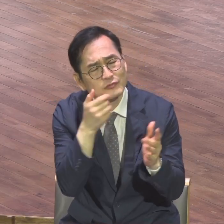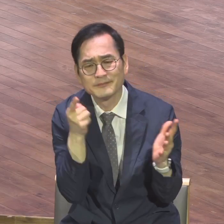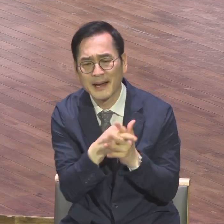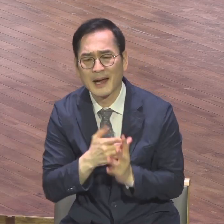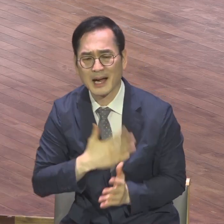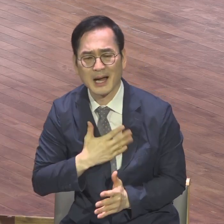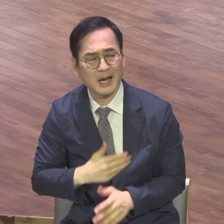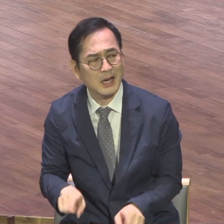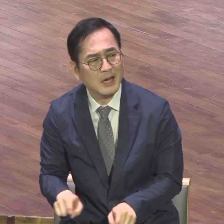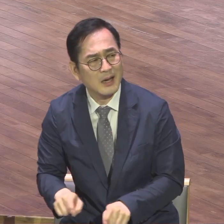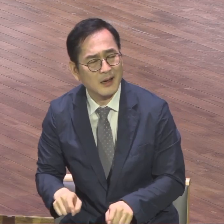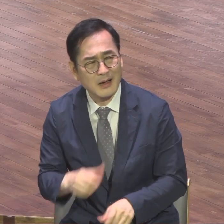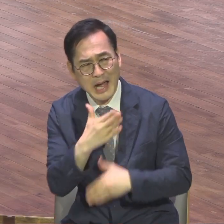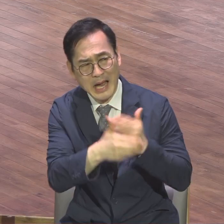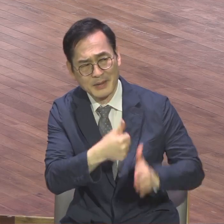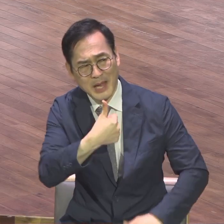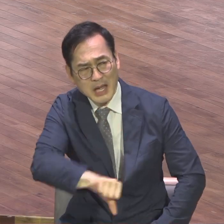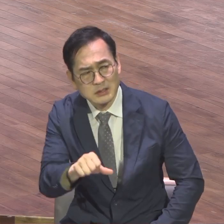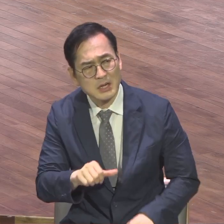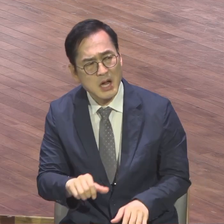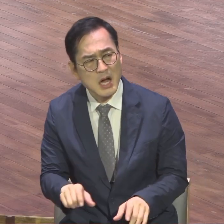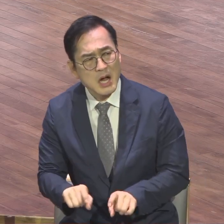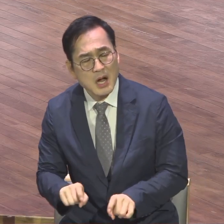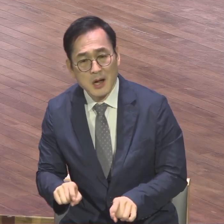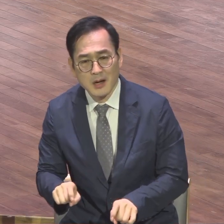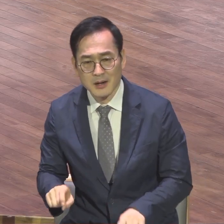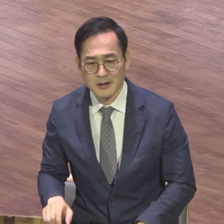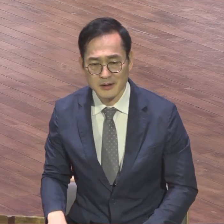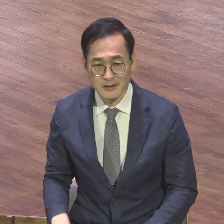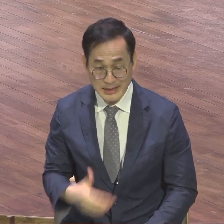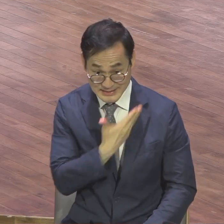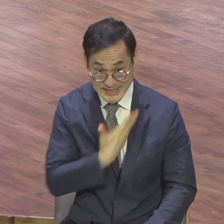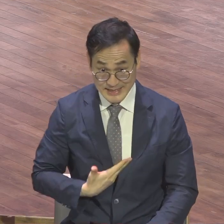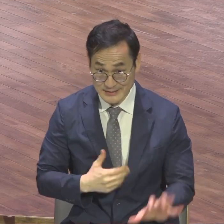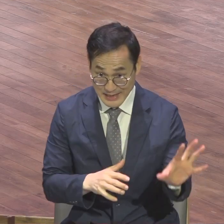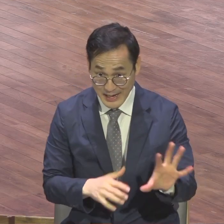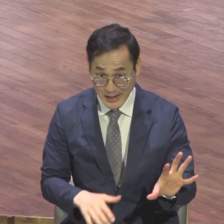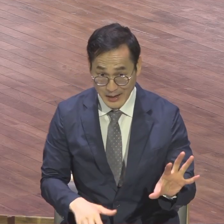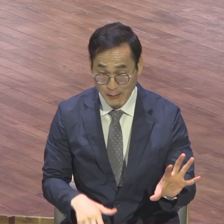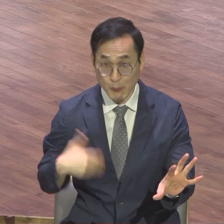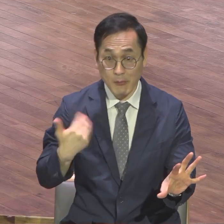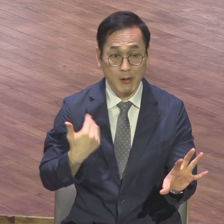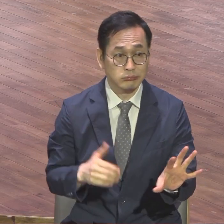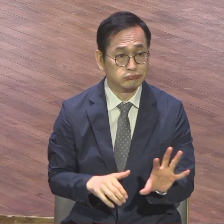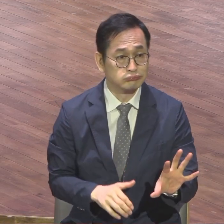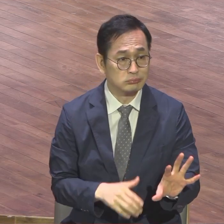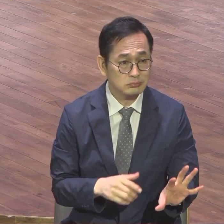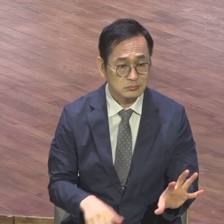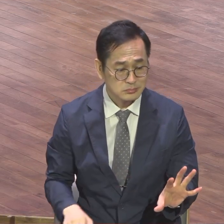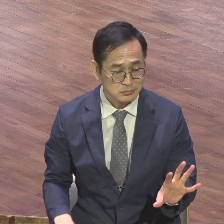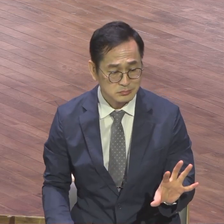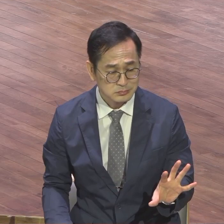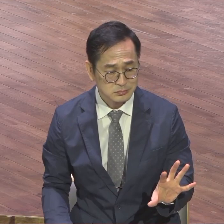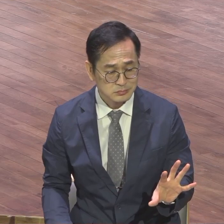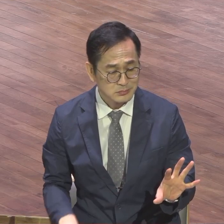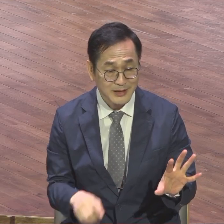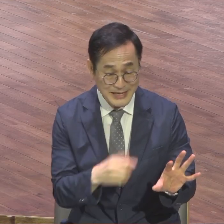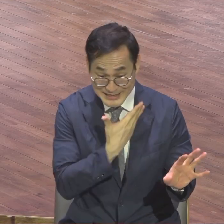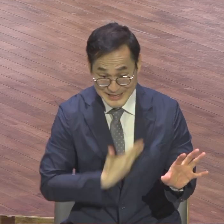누구신지. 하나님의 거룩한 아들. 지금 따라가는 제자들은 모르는데 이 예수님의 선생님하고